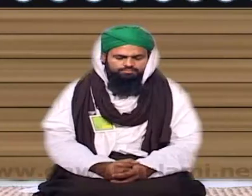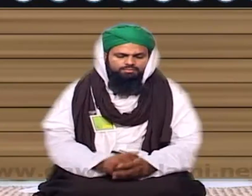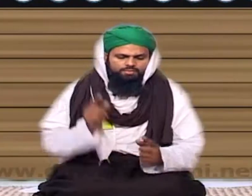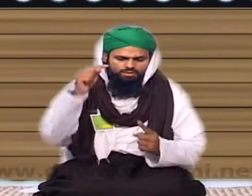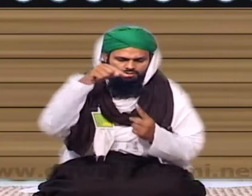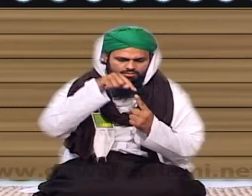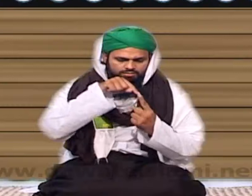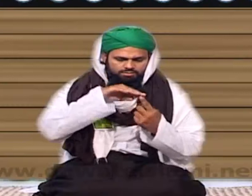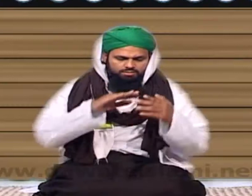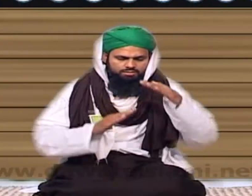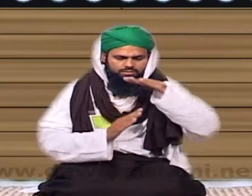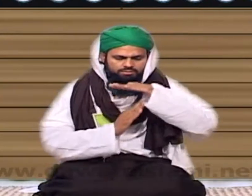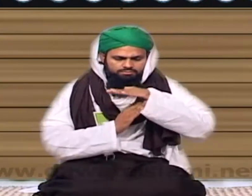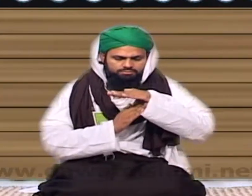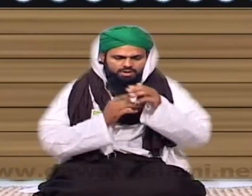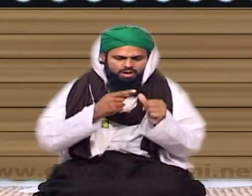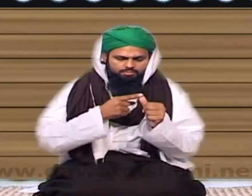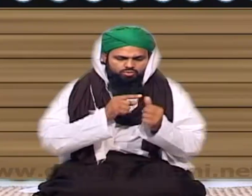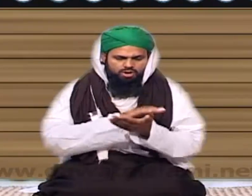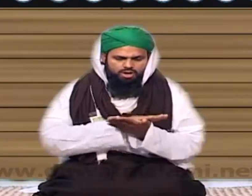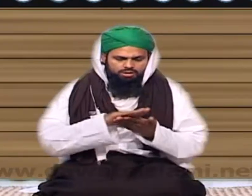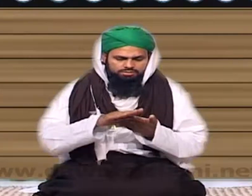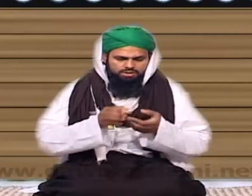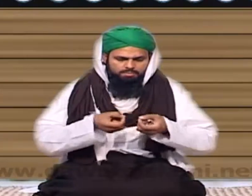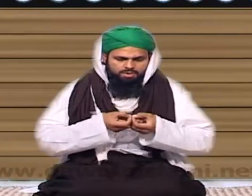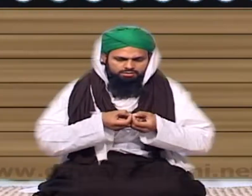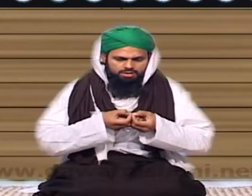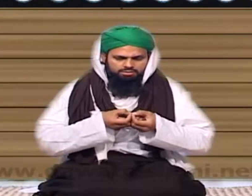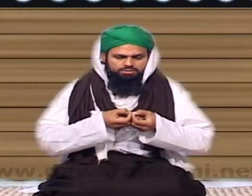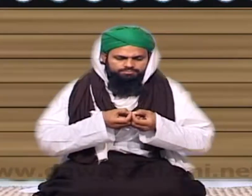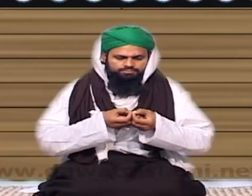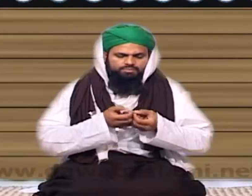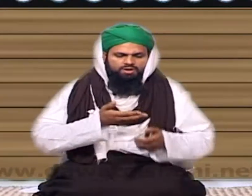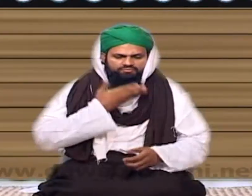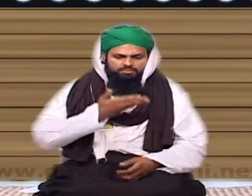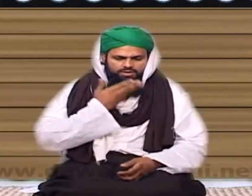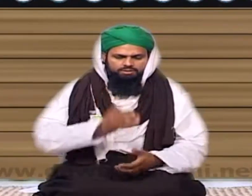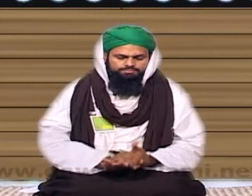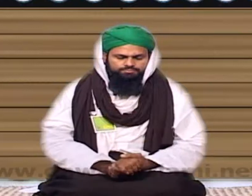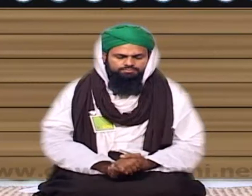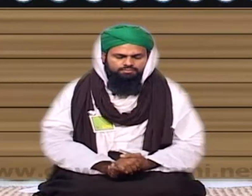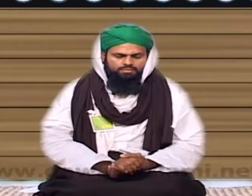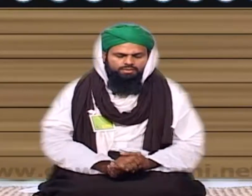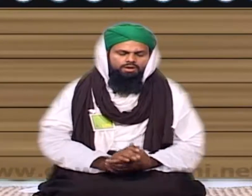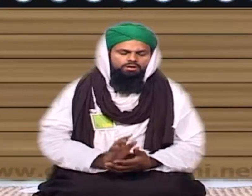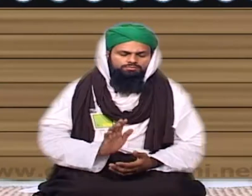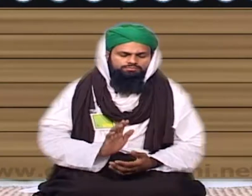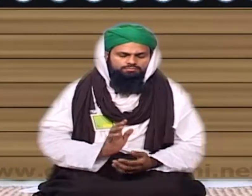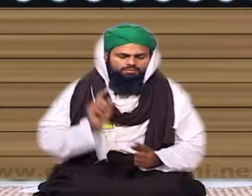حضرت ابو الحسن بغدادی رحمۃ اللہ تعالی علیہ فرماتے ہیں، حضرت ابن حامد رحمۃ اللہ